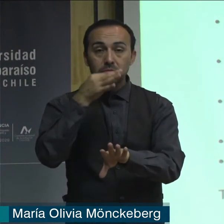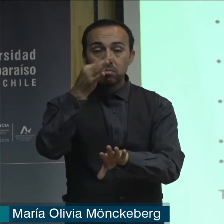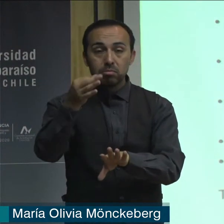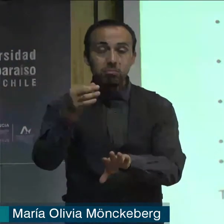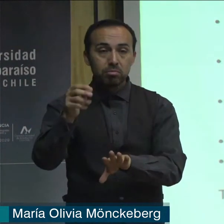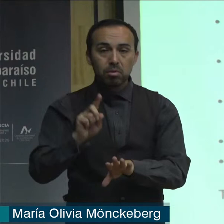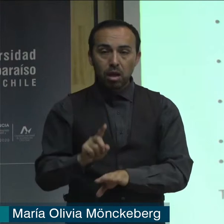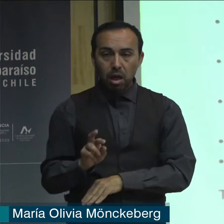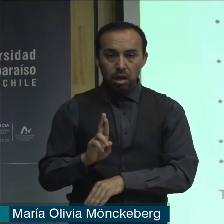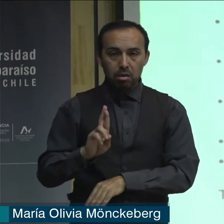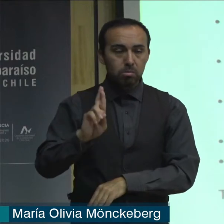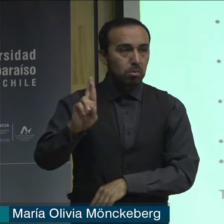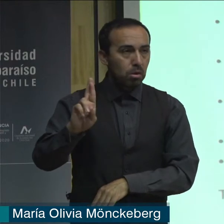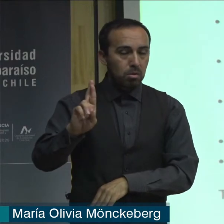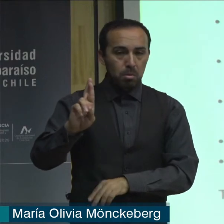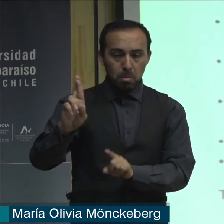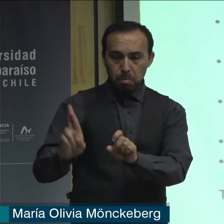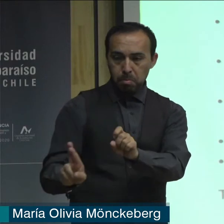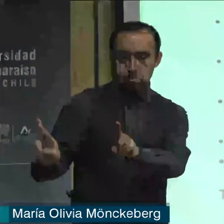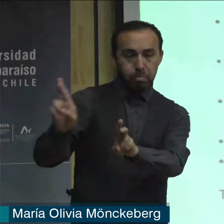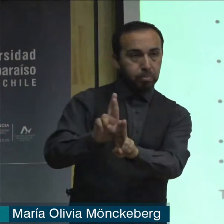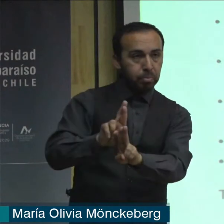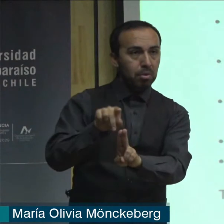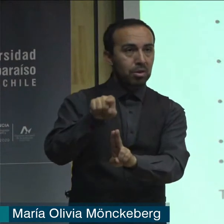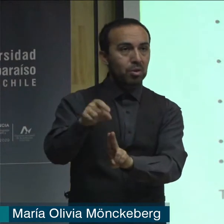de la Universidad de Chile